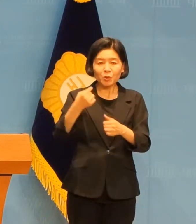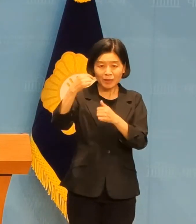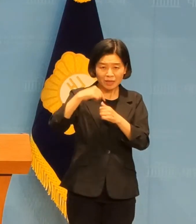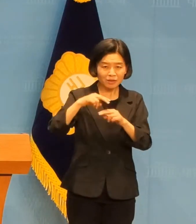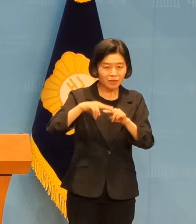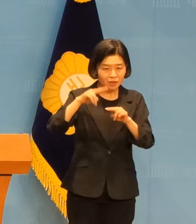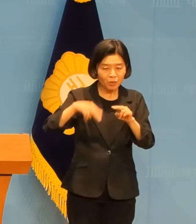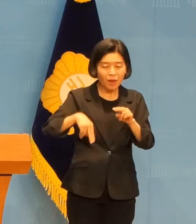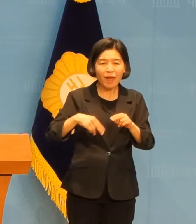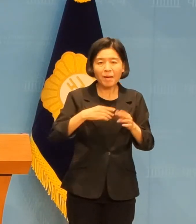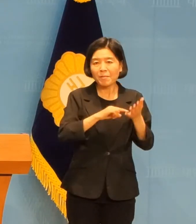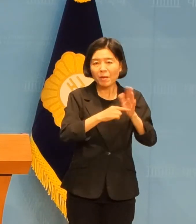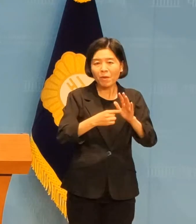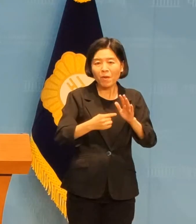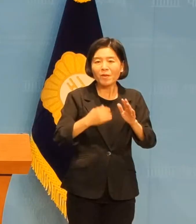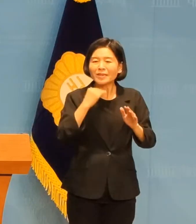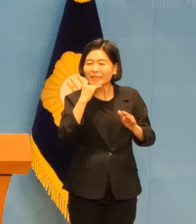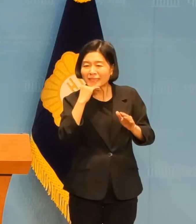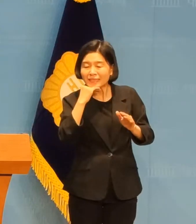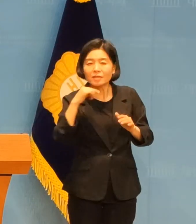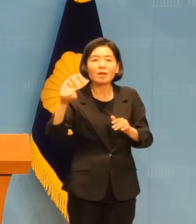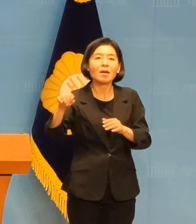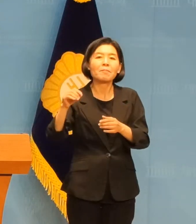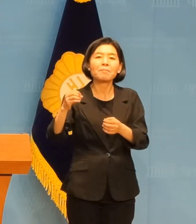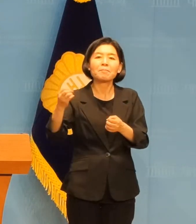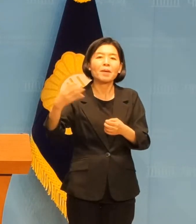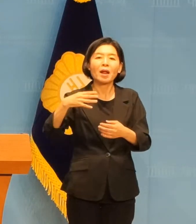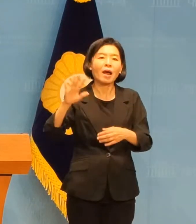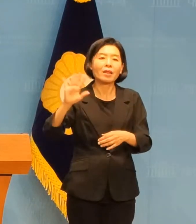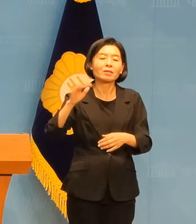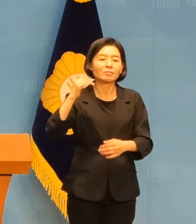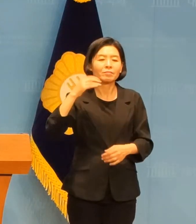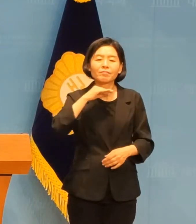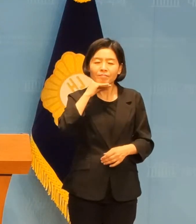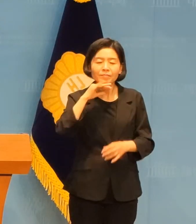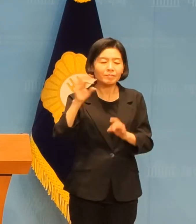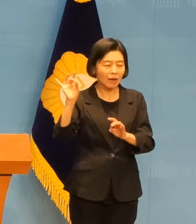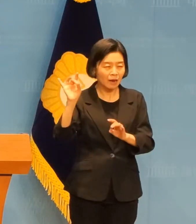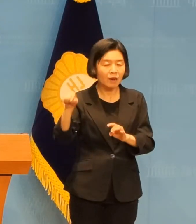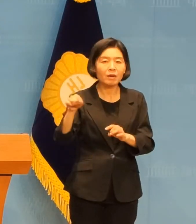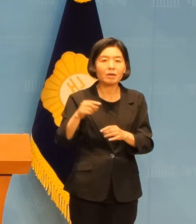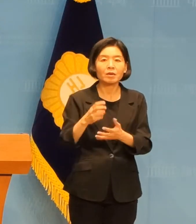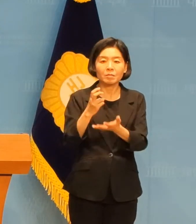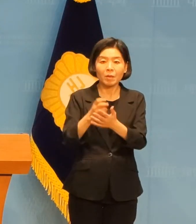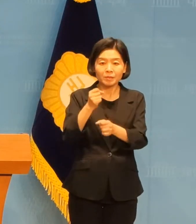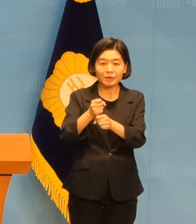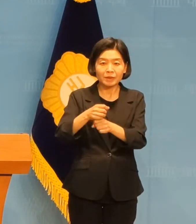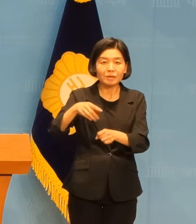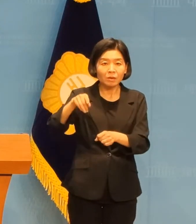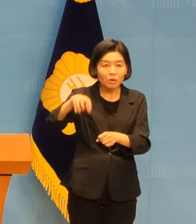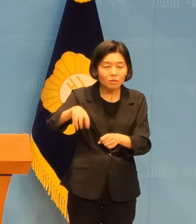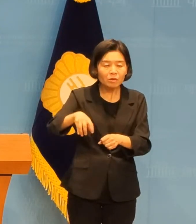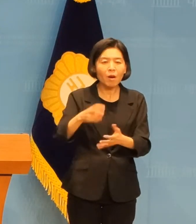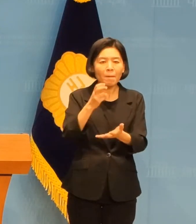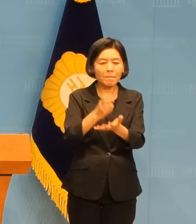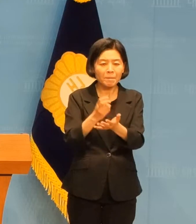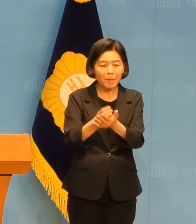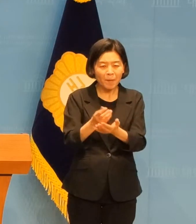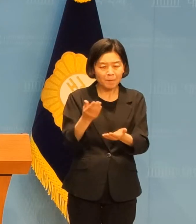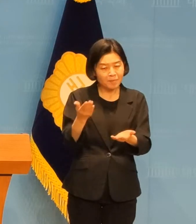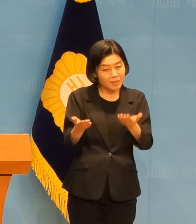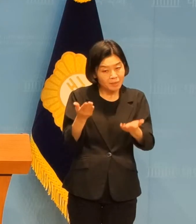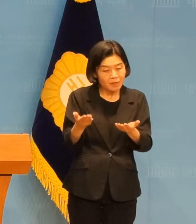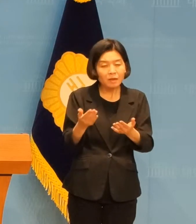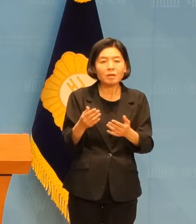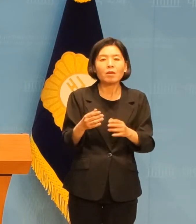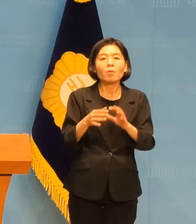이후에도 아무런 판단을 내놓지 않았습니다. 법제처는 그동안 단 한 차례의 법령 해석